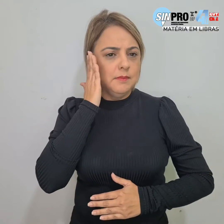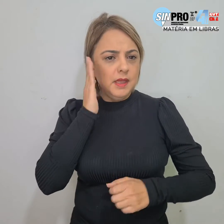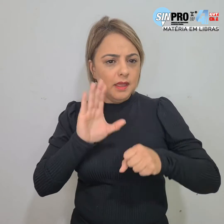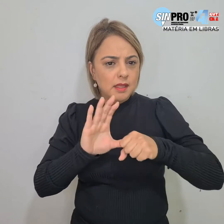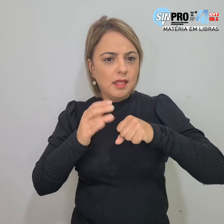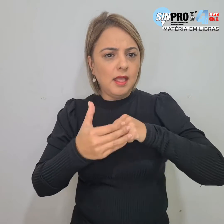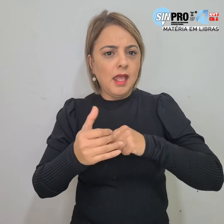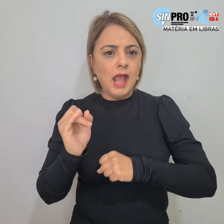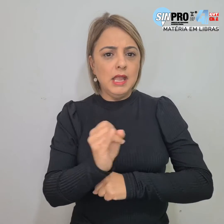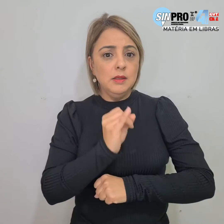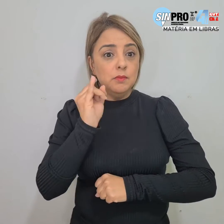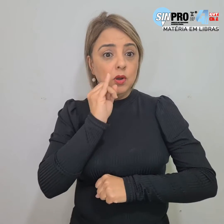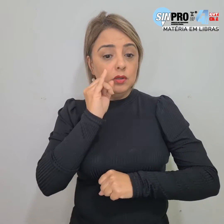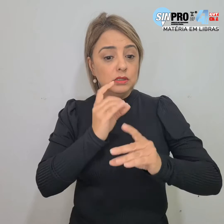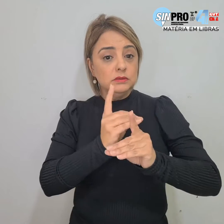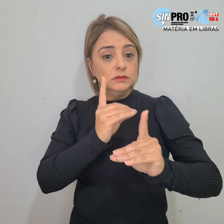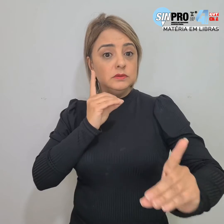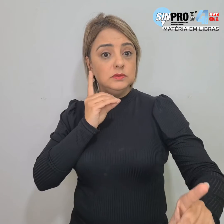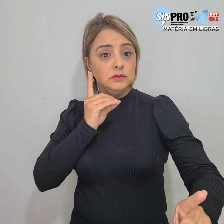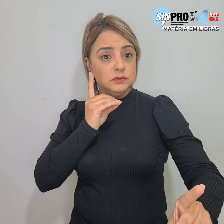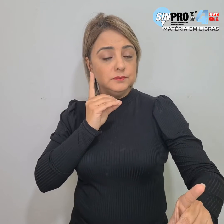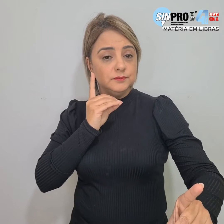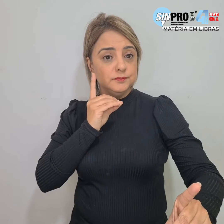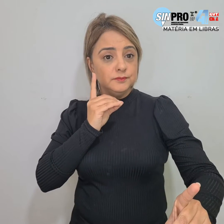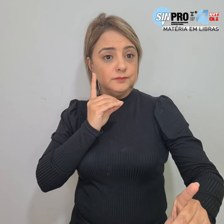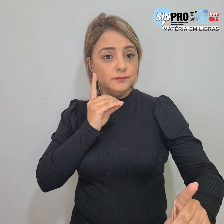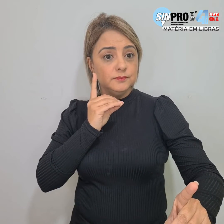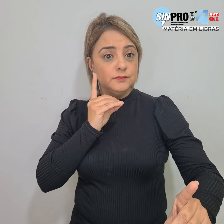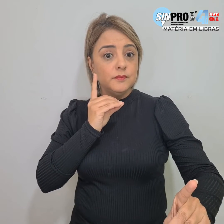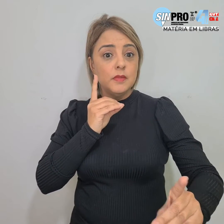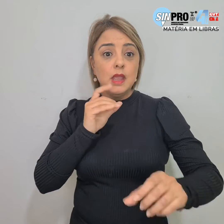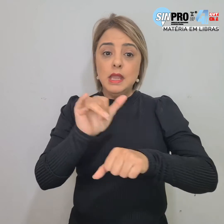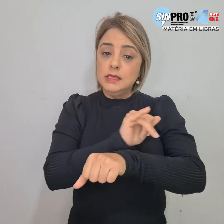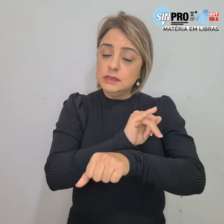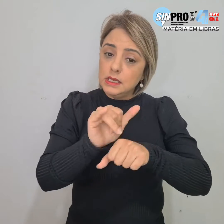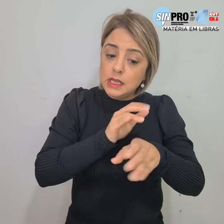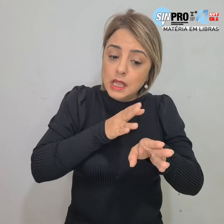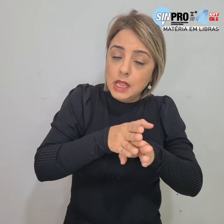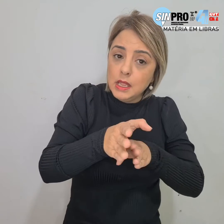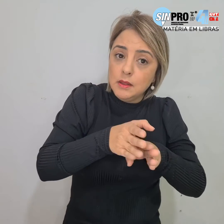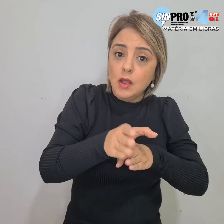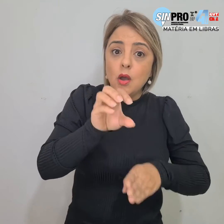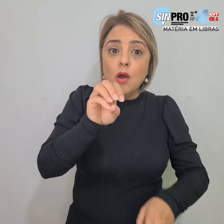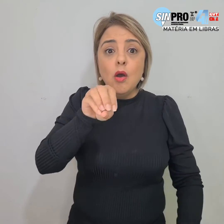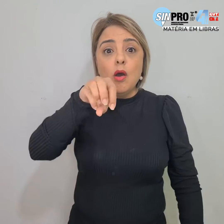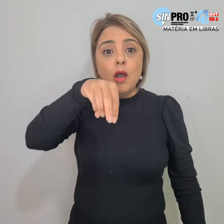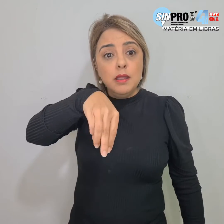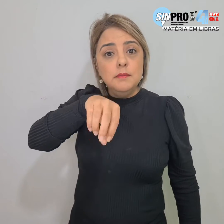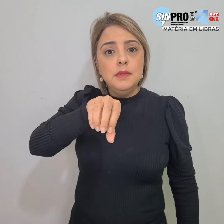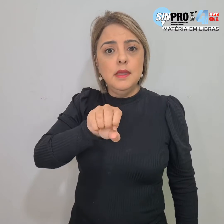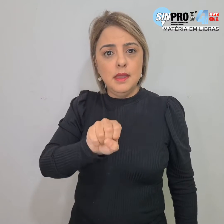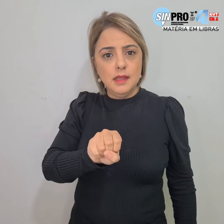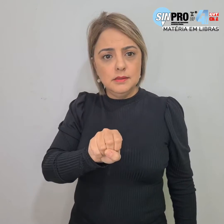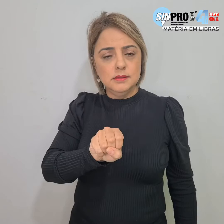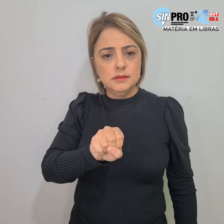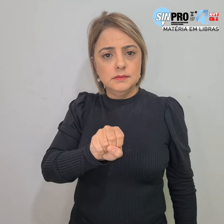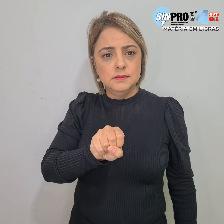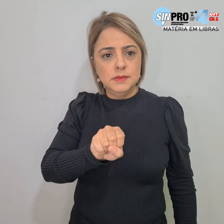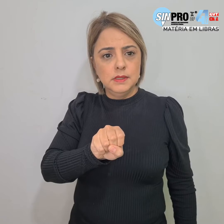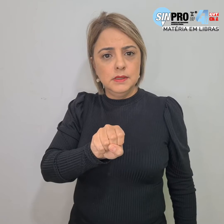do distanciamento social, estratégia recomendada pela Organização Mundial de Saúde, a OMS, e